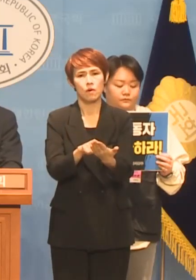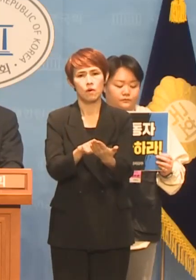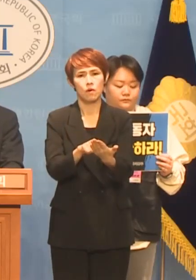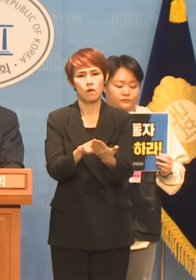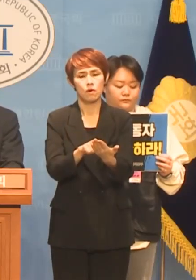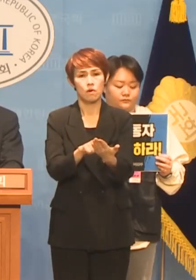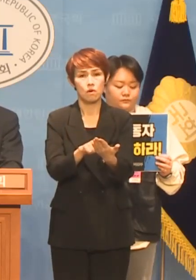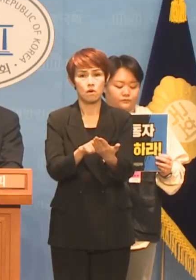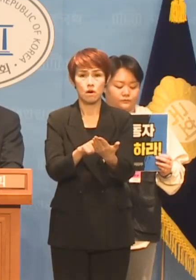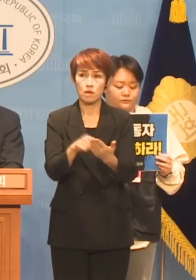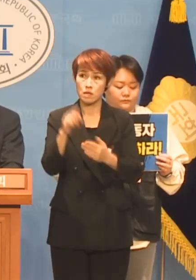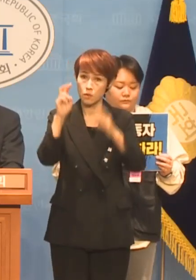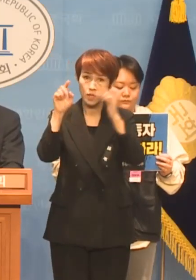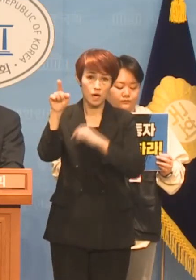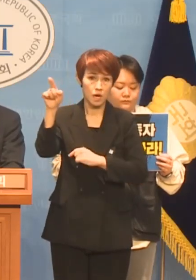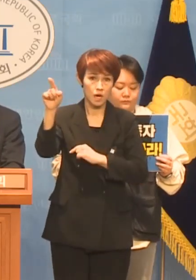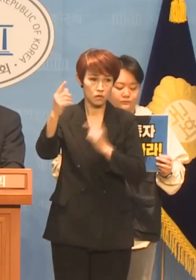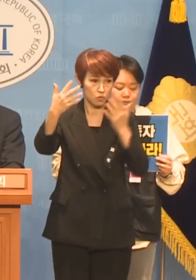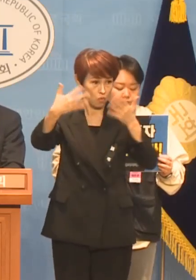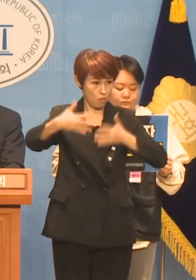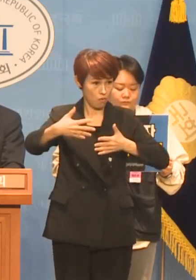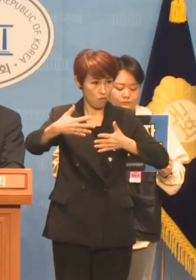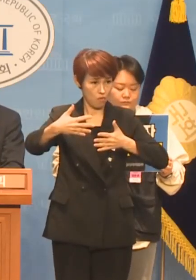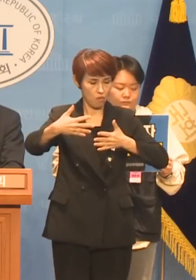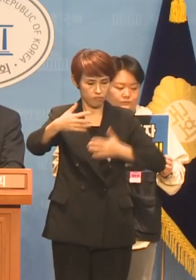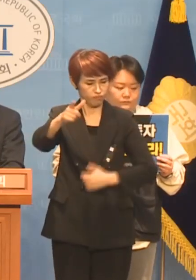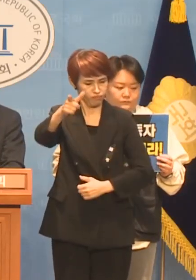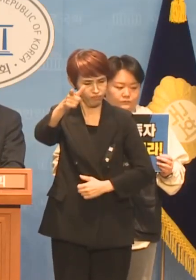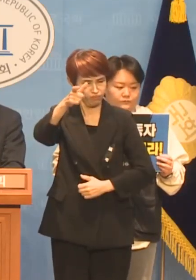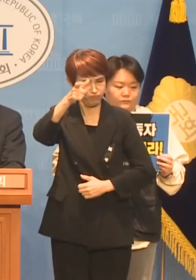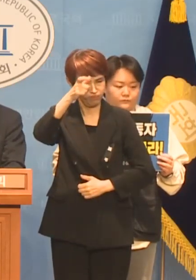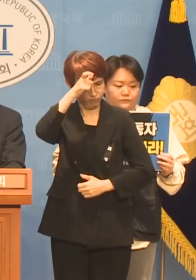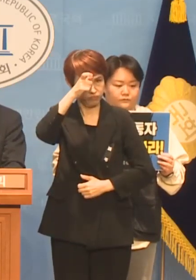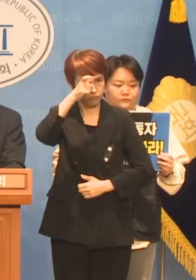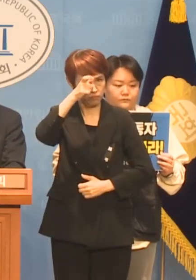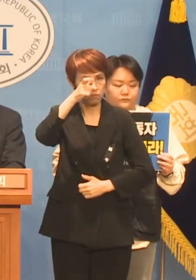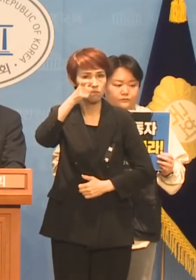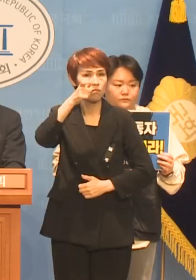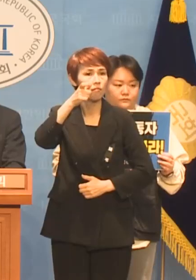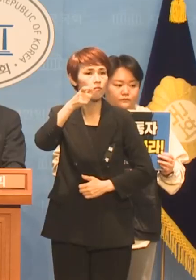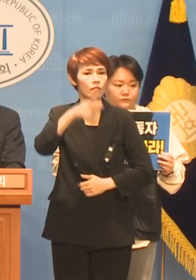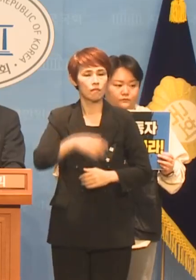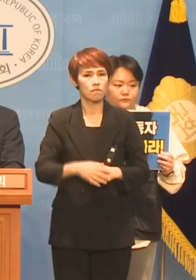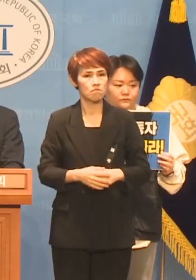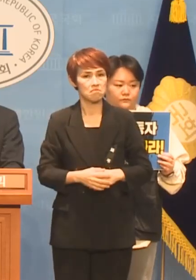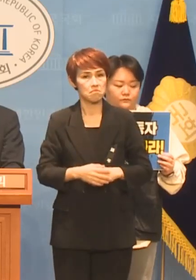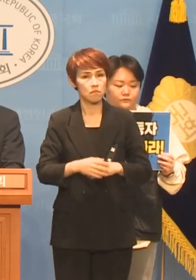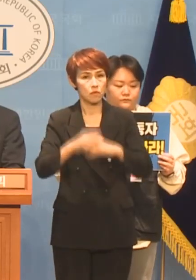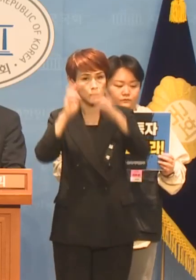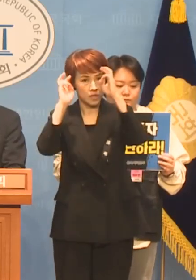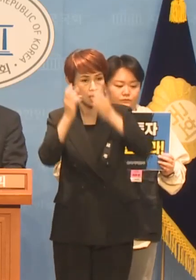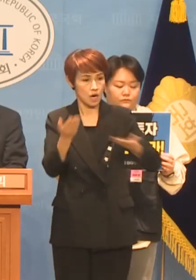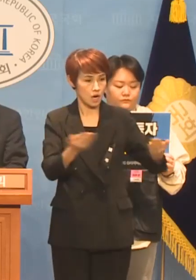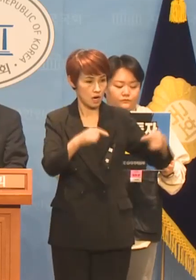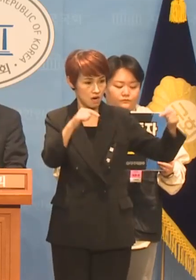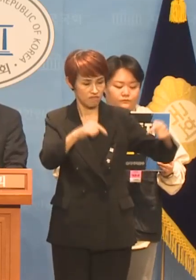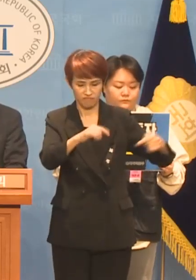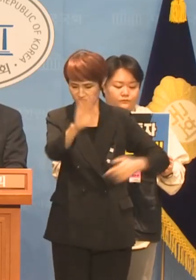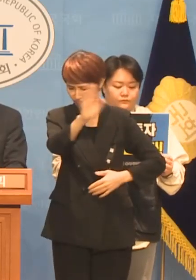이 업체들은 이 조건에서 한 발짝도 후퇴하지 않을 것이라며 교섭조차 거부하고